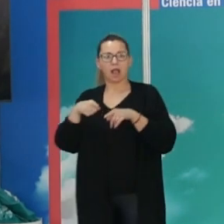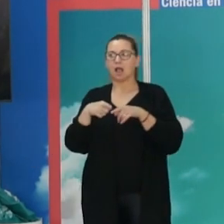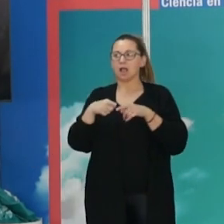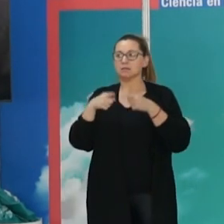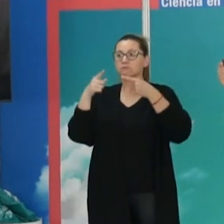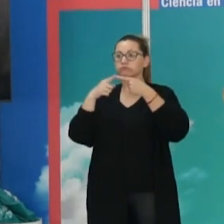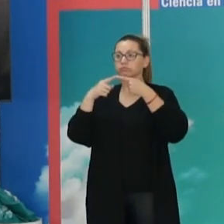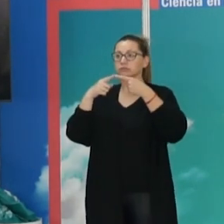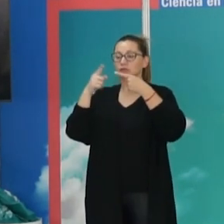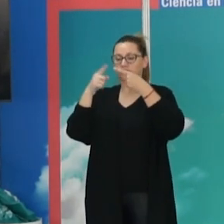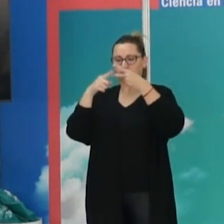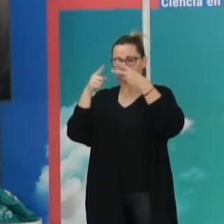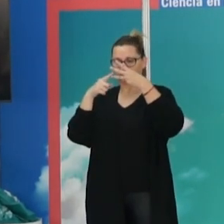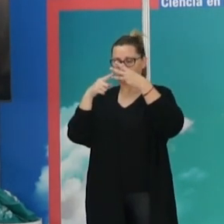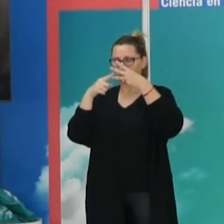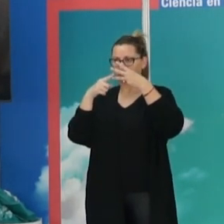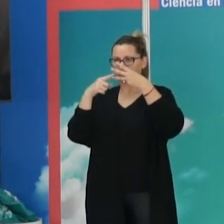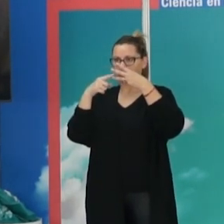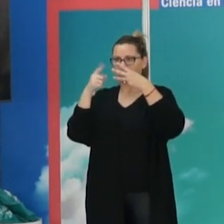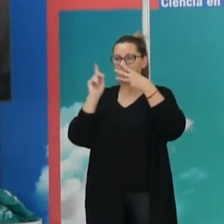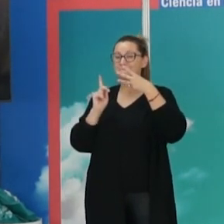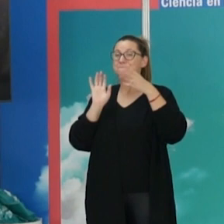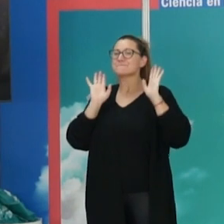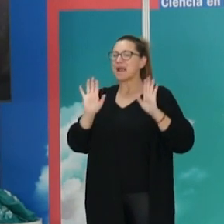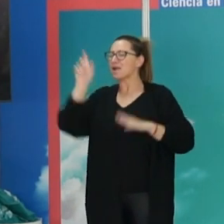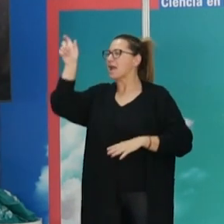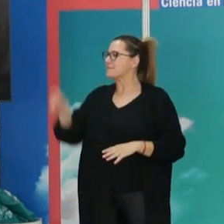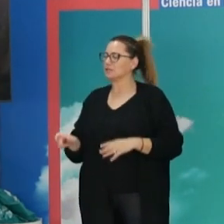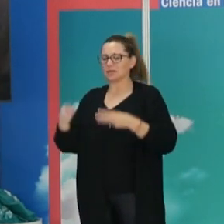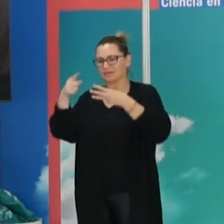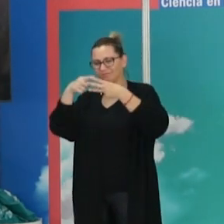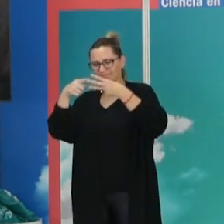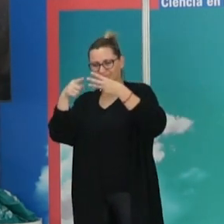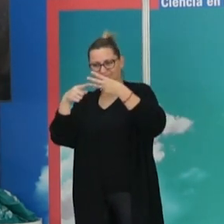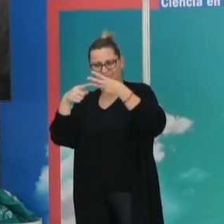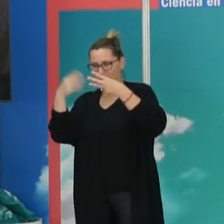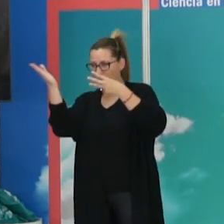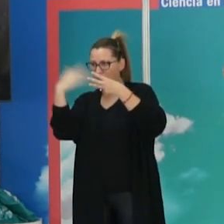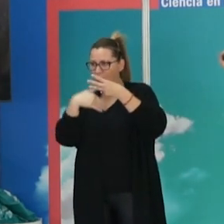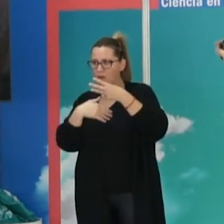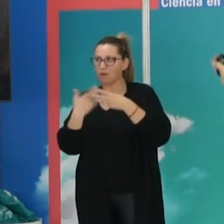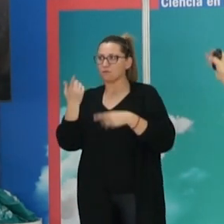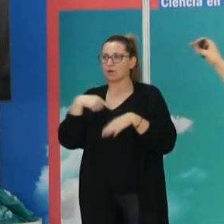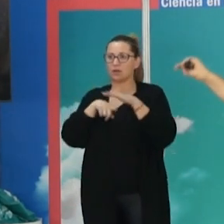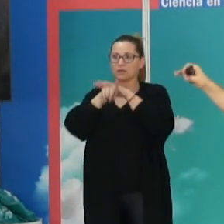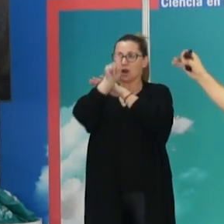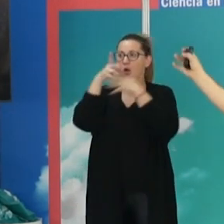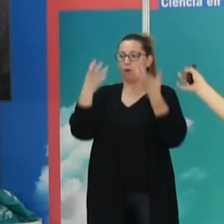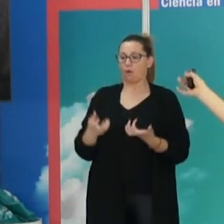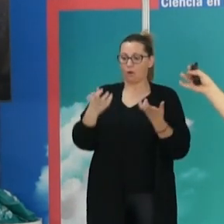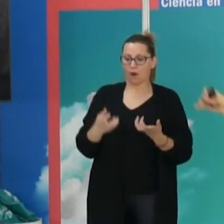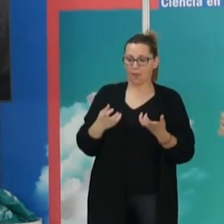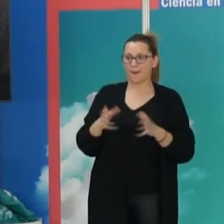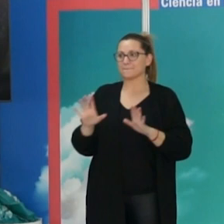entre estos tres criterios, pero hay individuos en los que no se da esa alineación, que tiene un desarrollo gonadal de un tipo